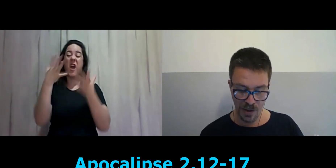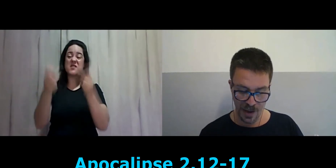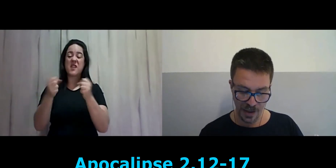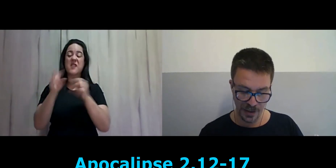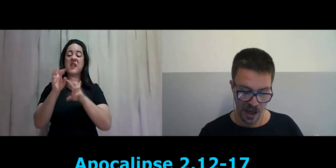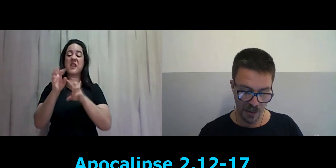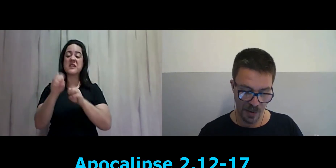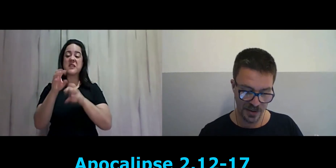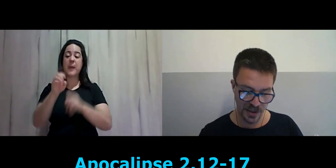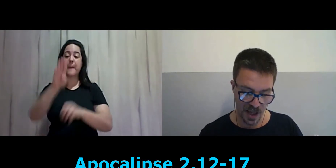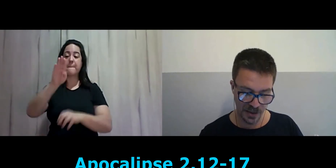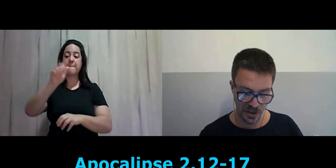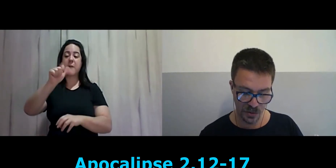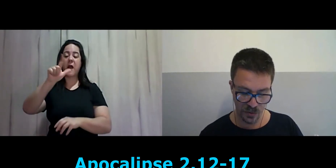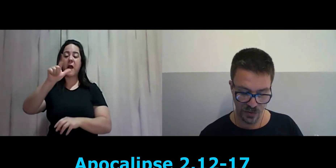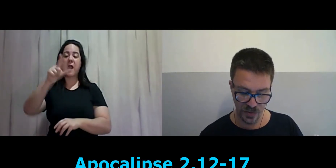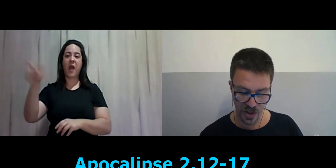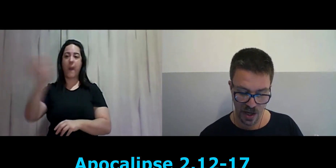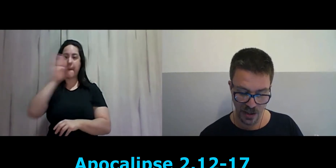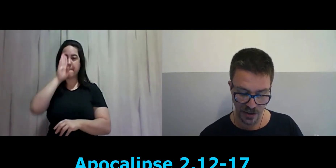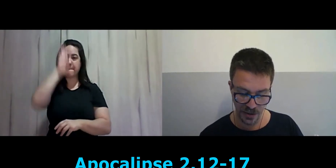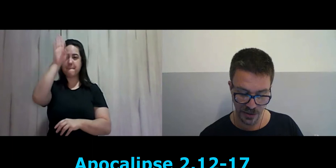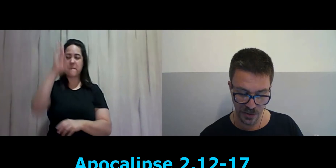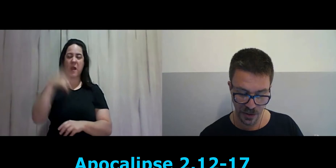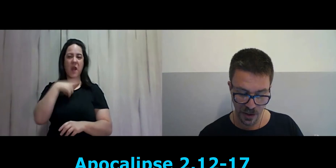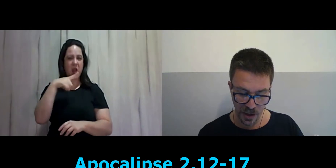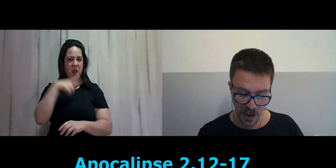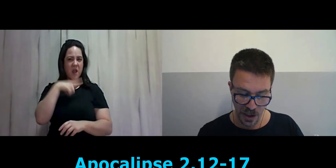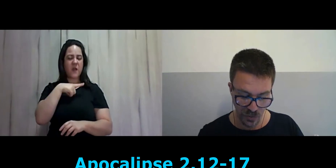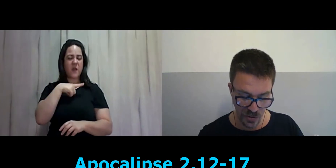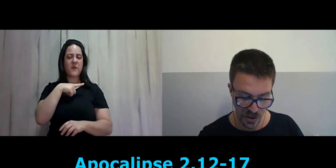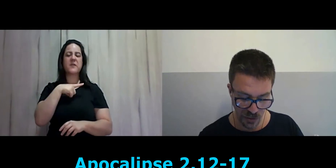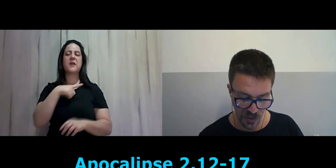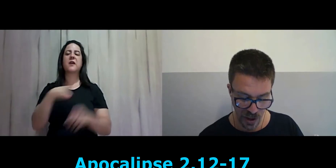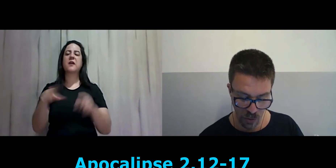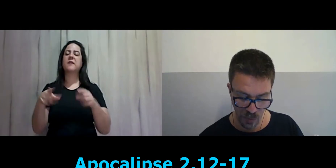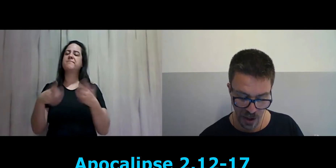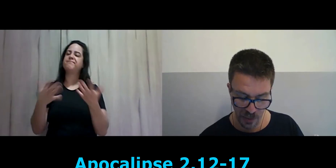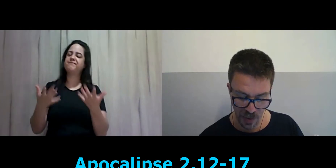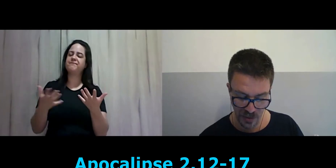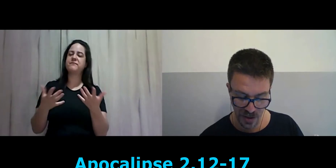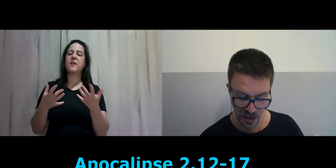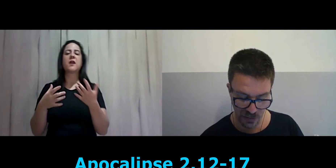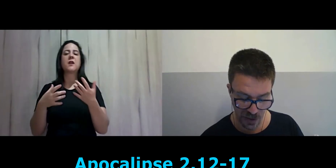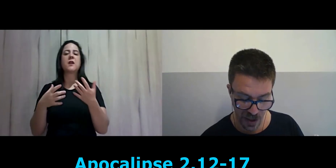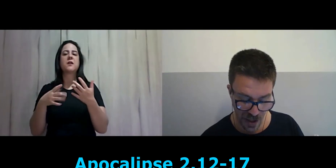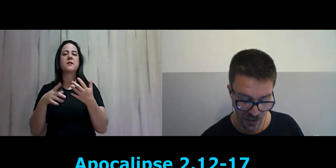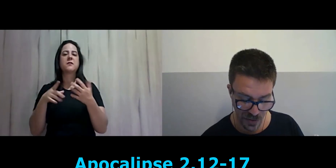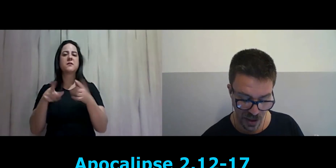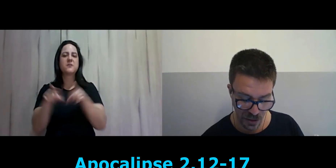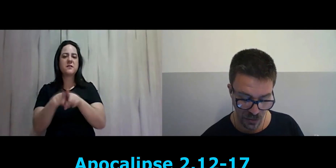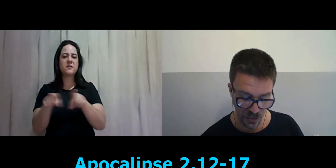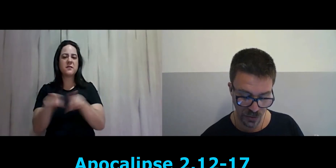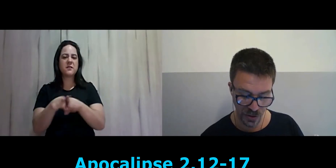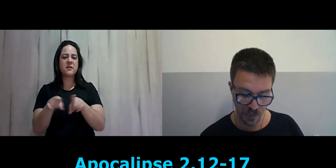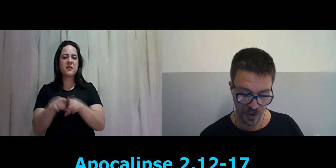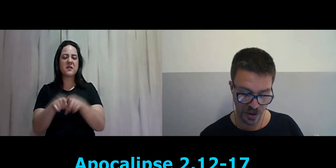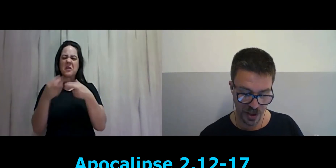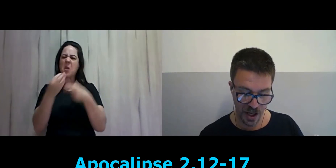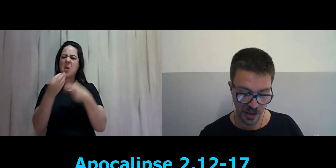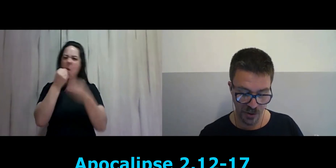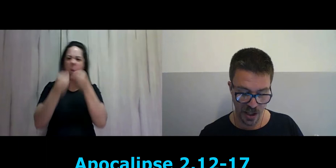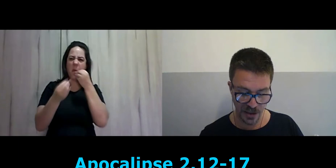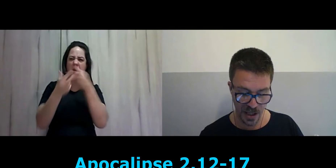ensinou Balaque a armar ciladas contra os israelitas, induzindo-os a comer alimentos sacrificados a ídolos